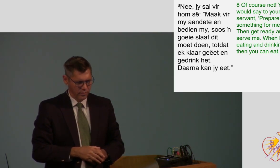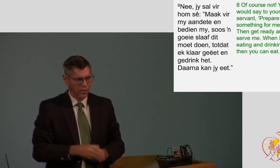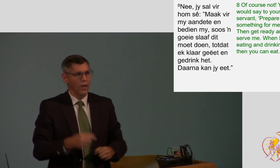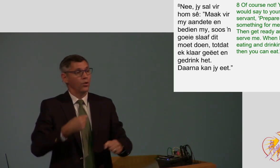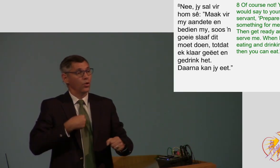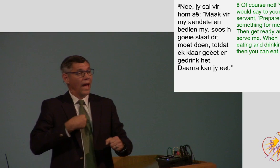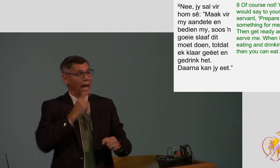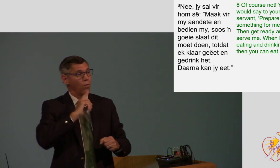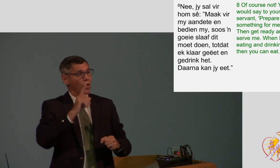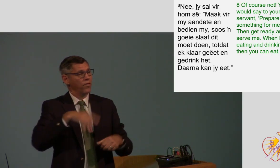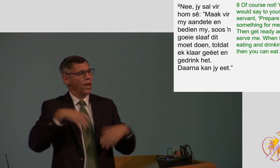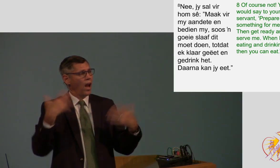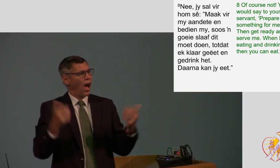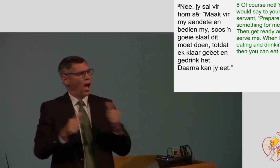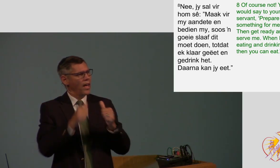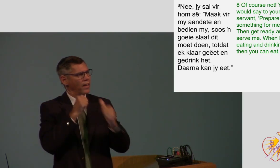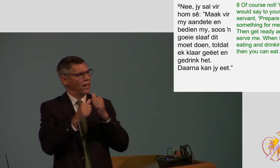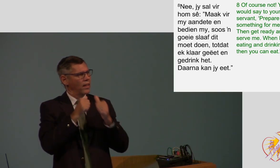Tot ek hoof klaar eet en drink.